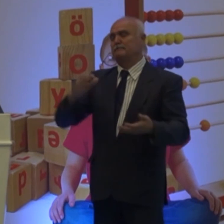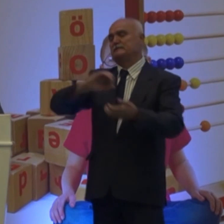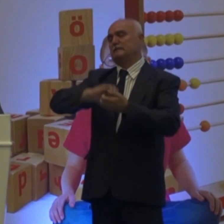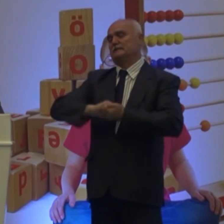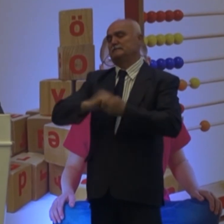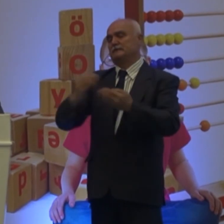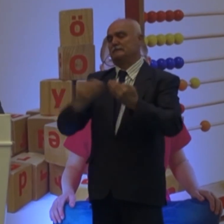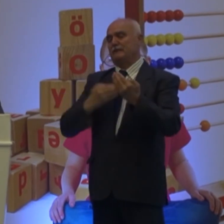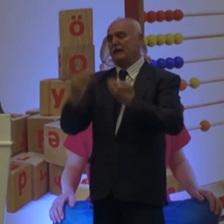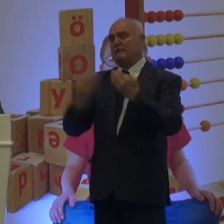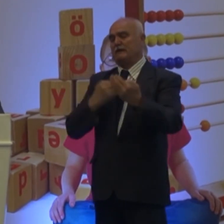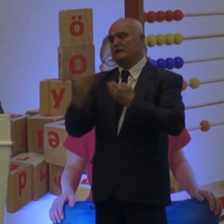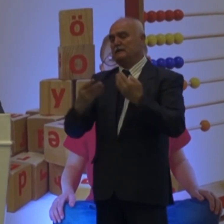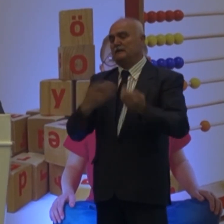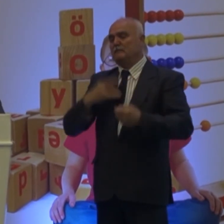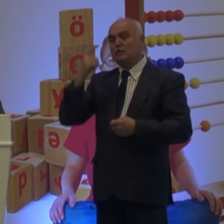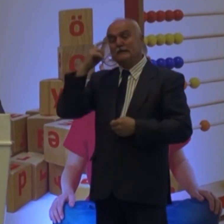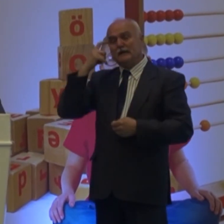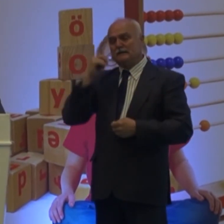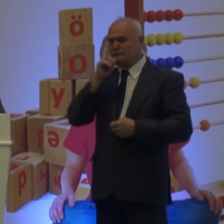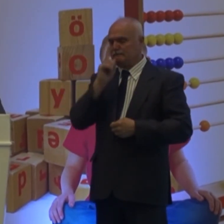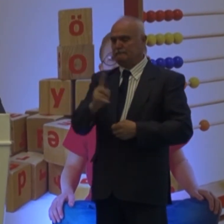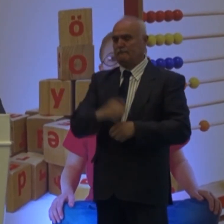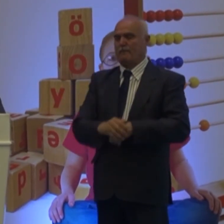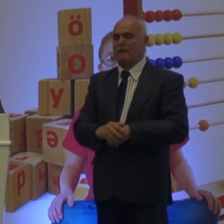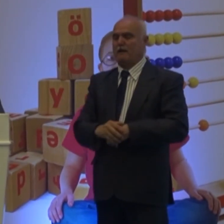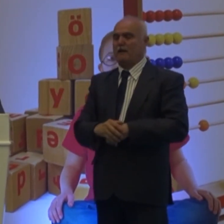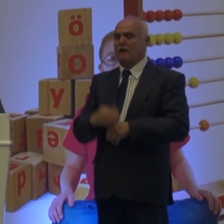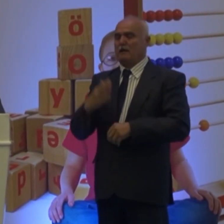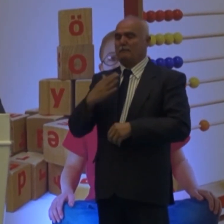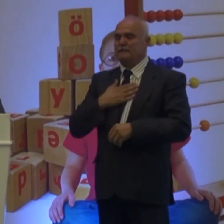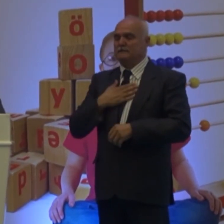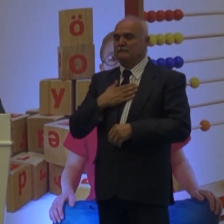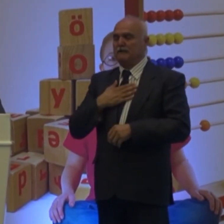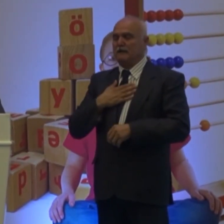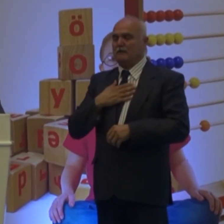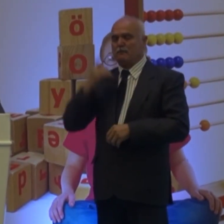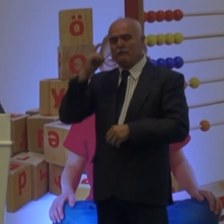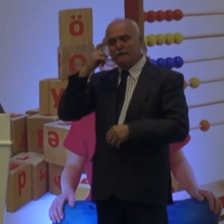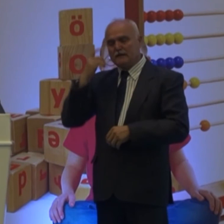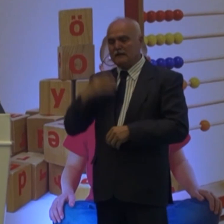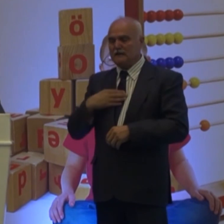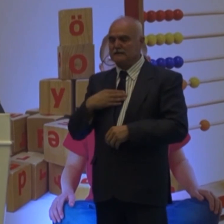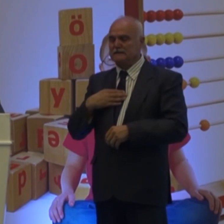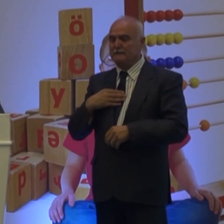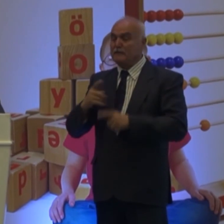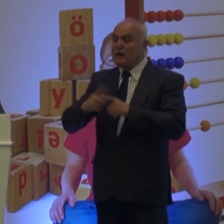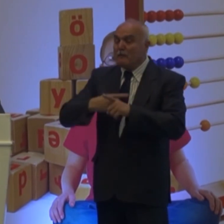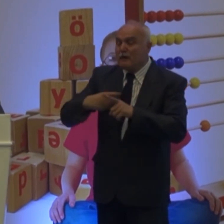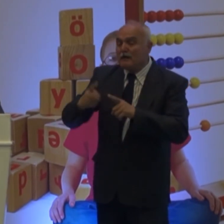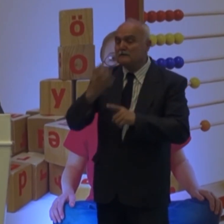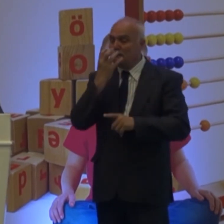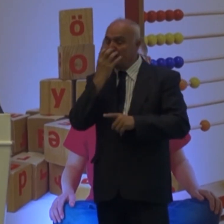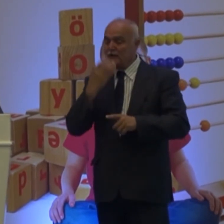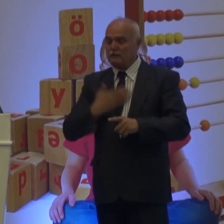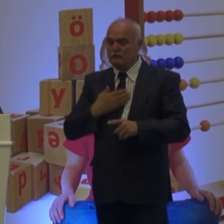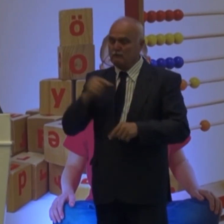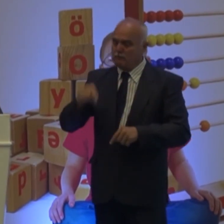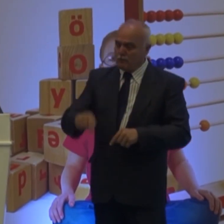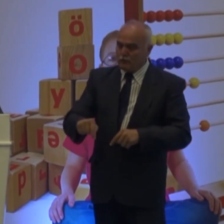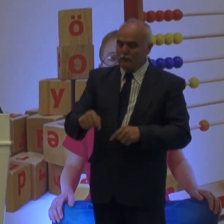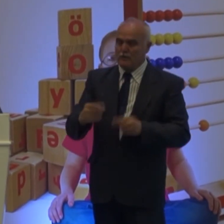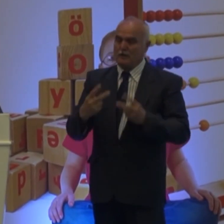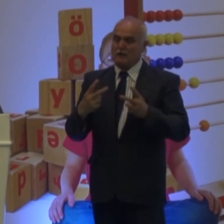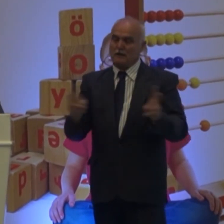işbirliği iradenizdir. Bu iradenizi bizimle her zaman paylaşacağınızı ümit ediyorum. Bugün ortaya